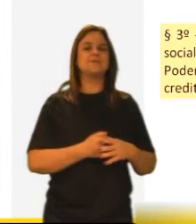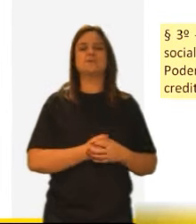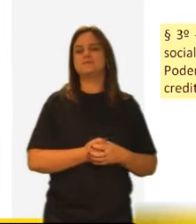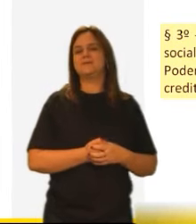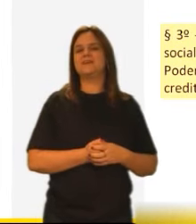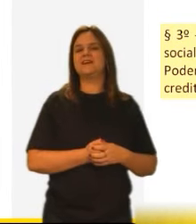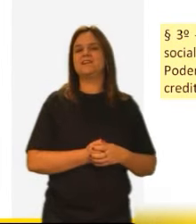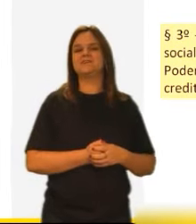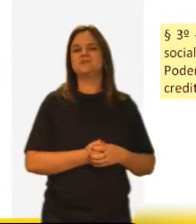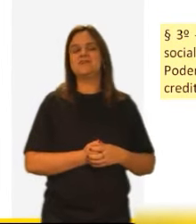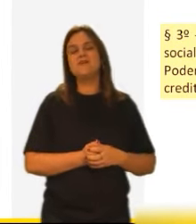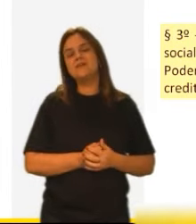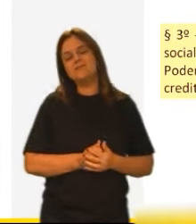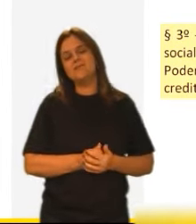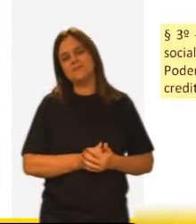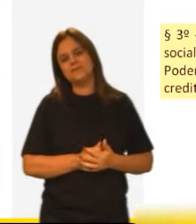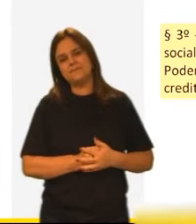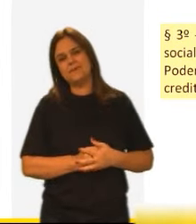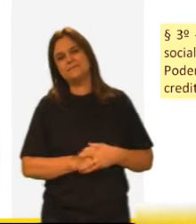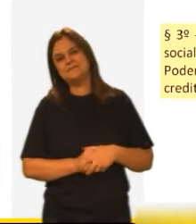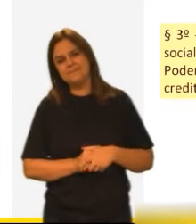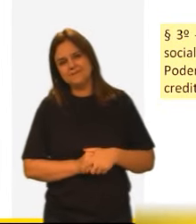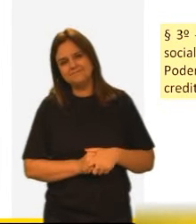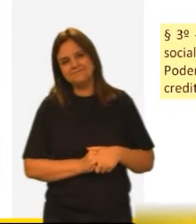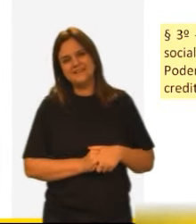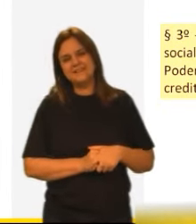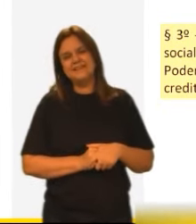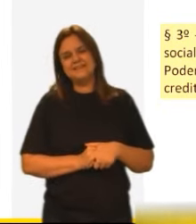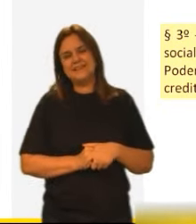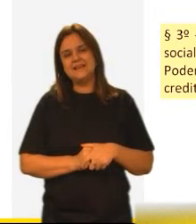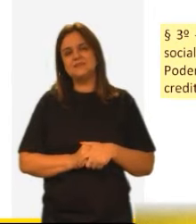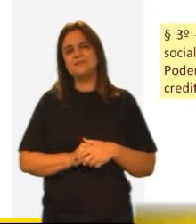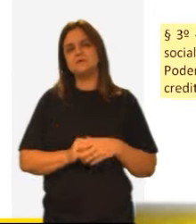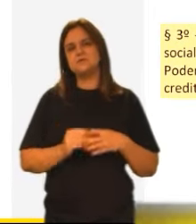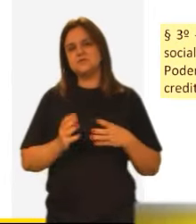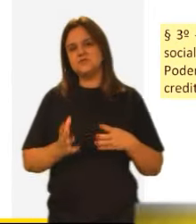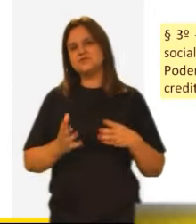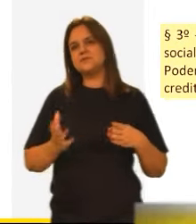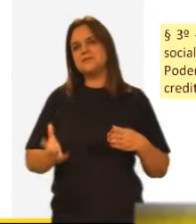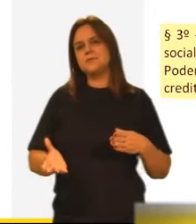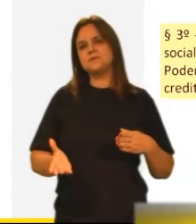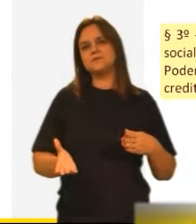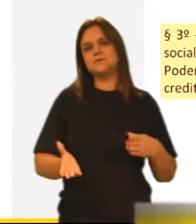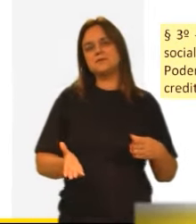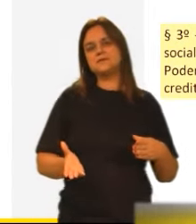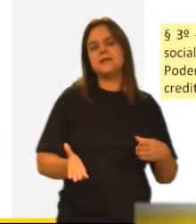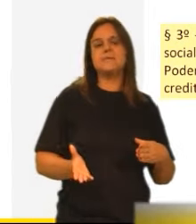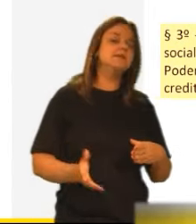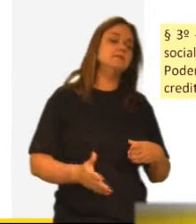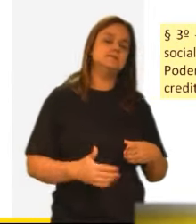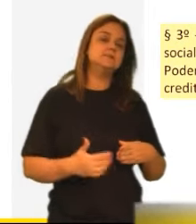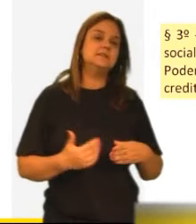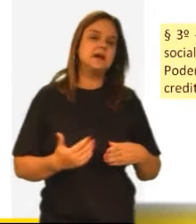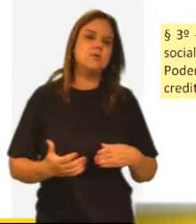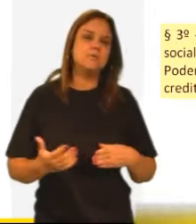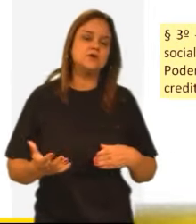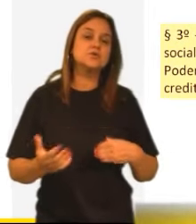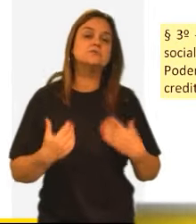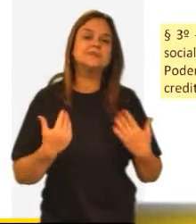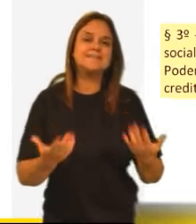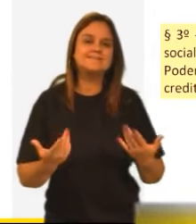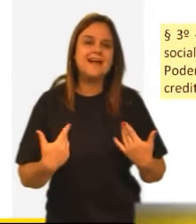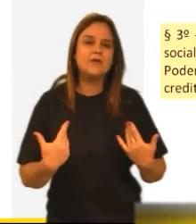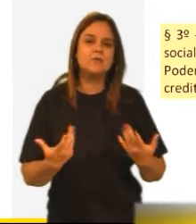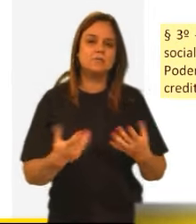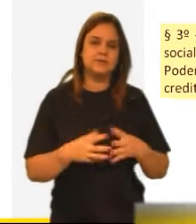em débito com a Seguridade Social não vão poder participar. Né? Então, as pessoas jurídicas em débito com o sistema não